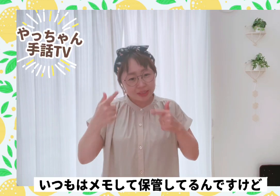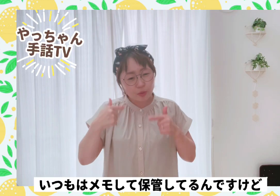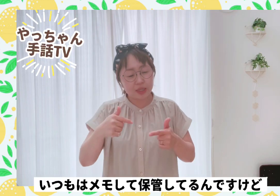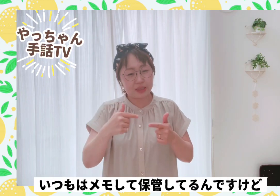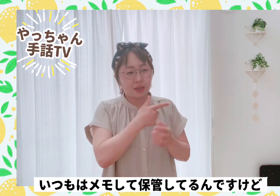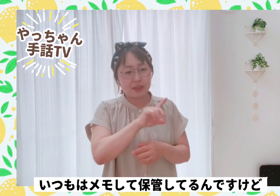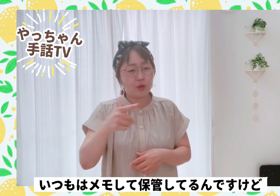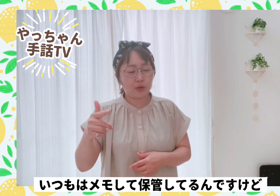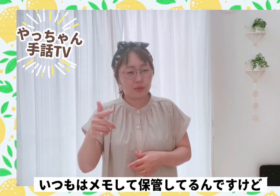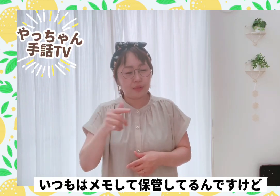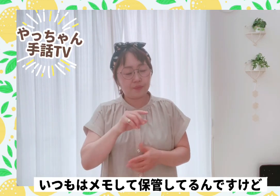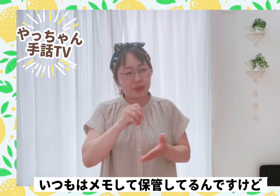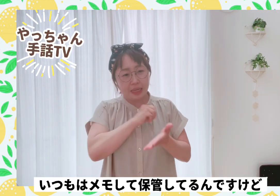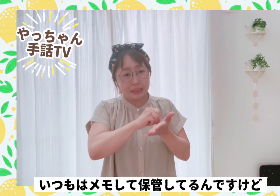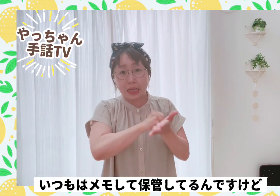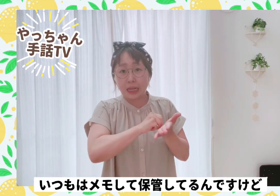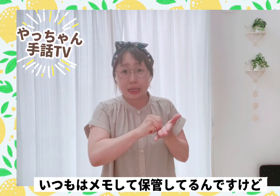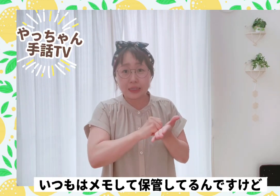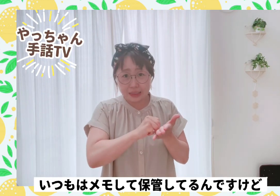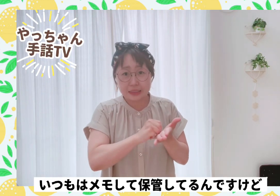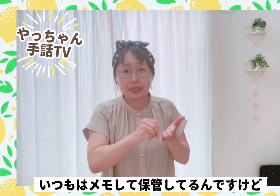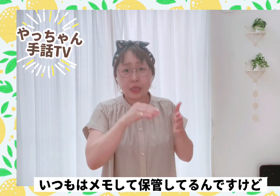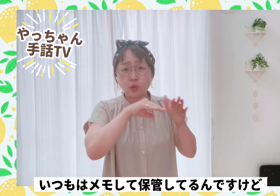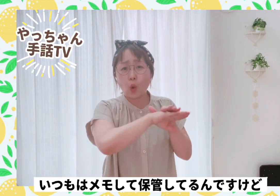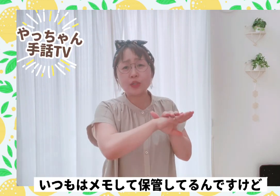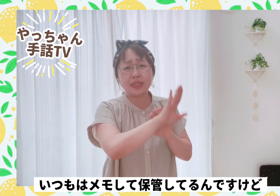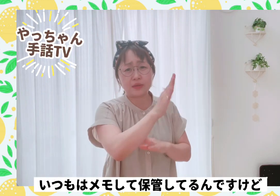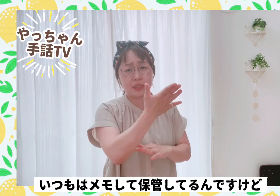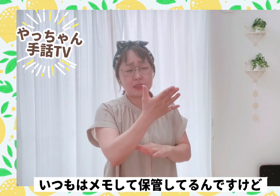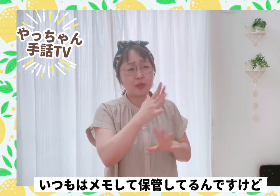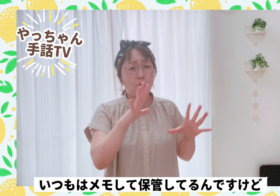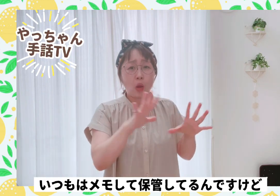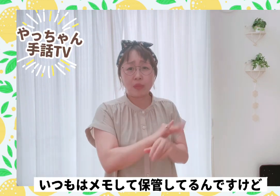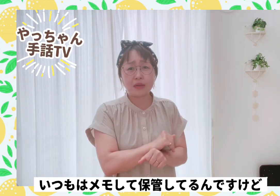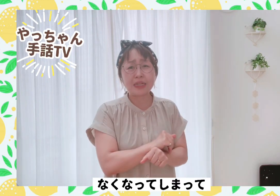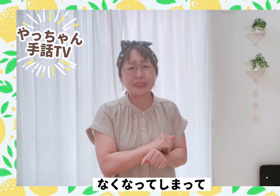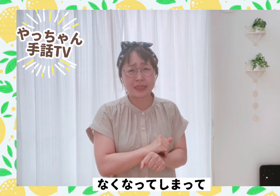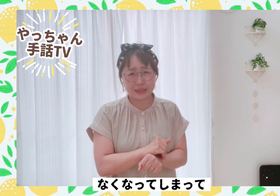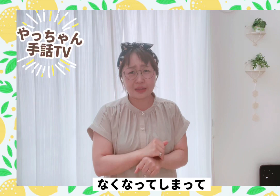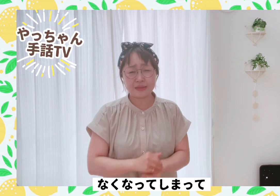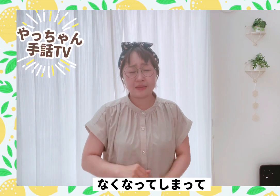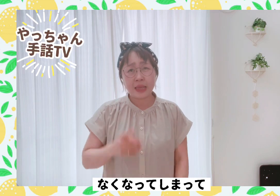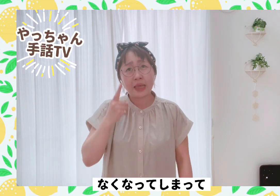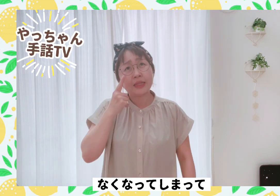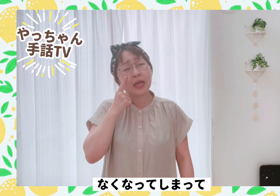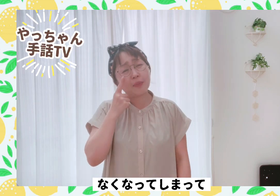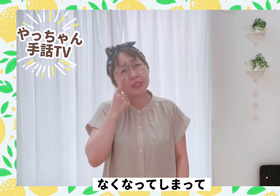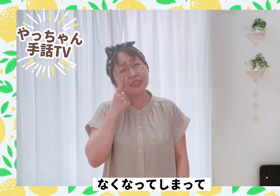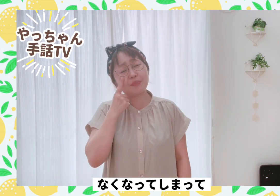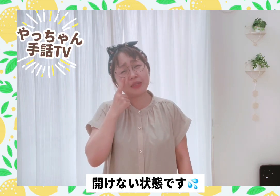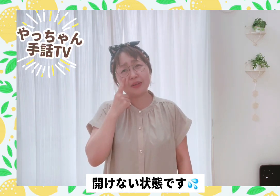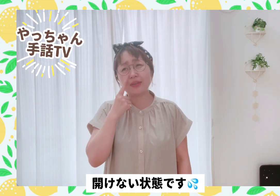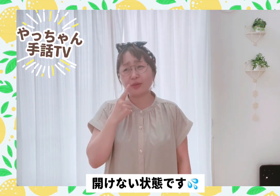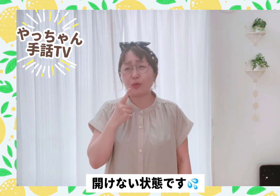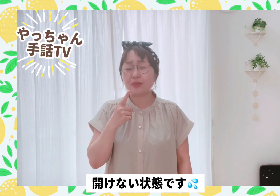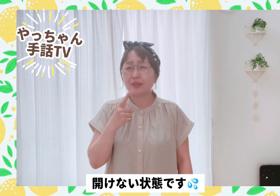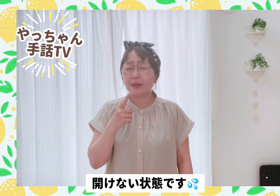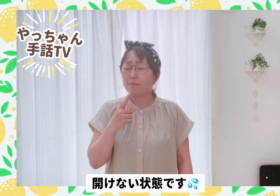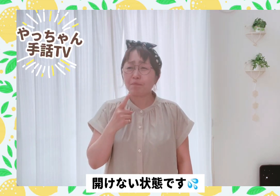って、いつもは書いて取っといてたんですけど、なくなってしまって、